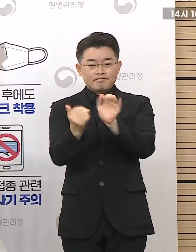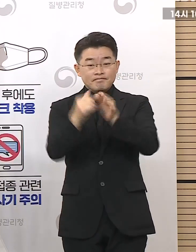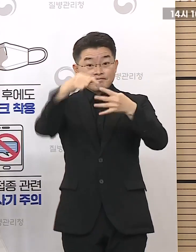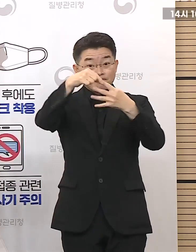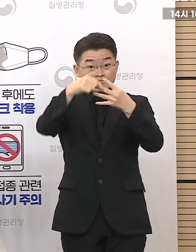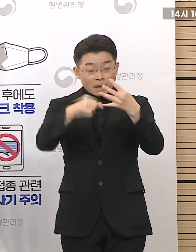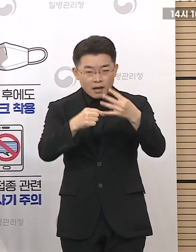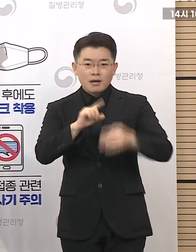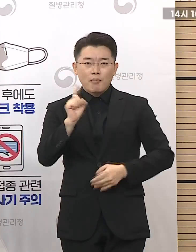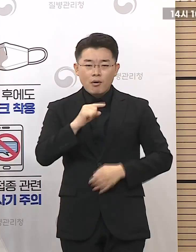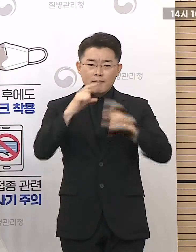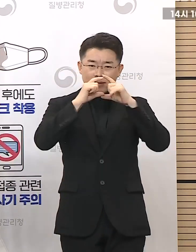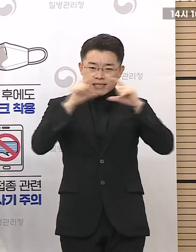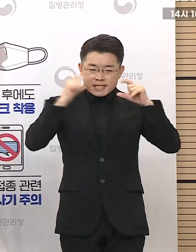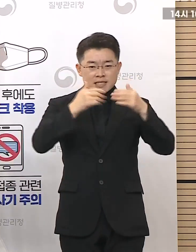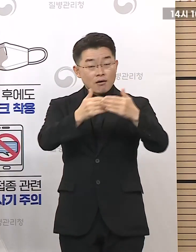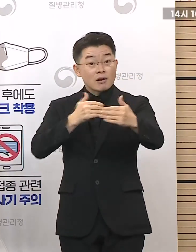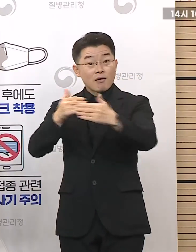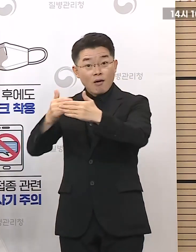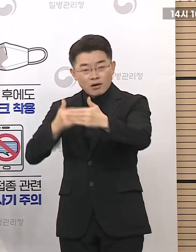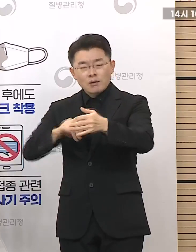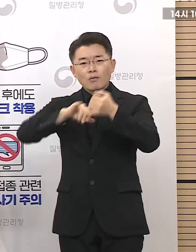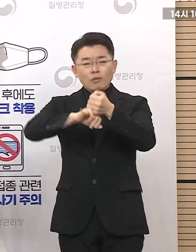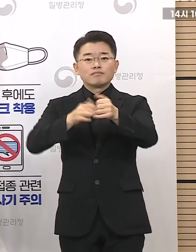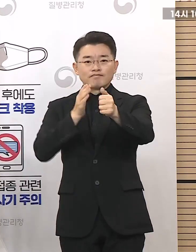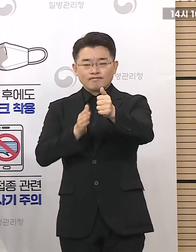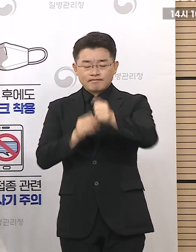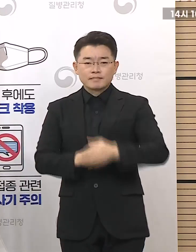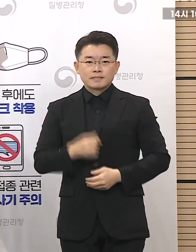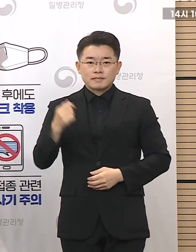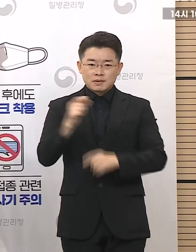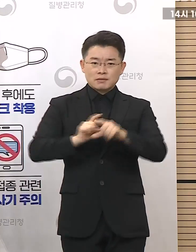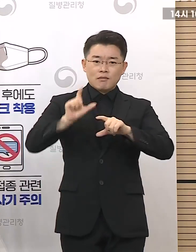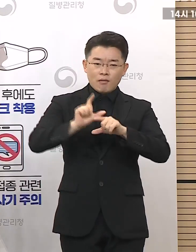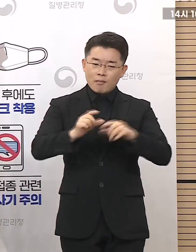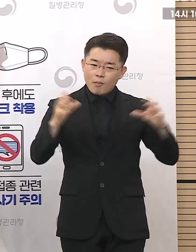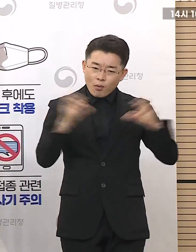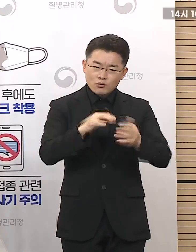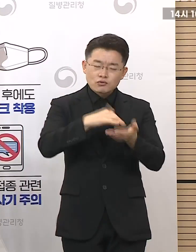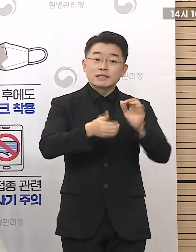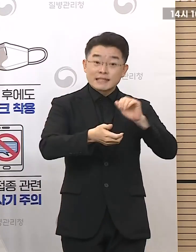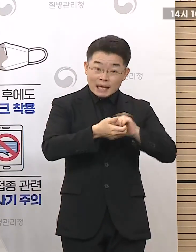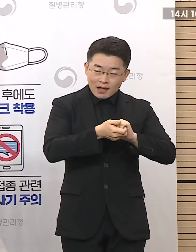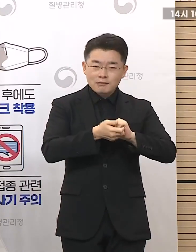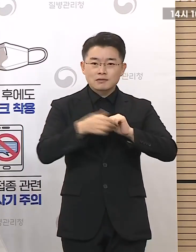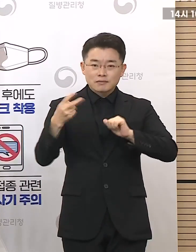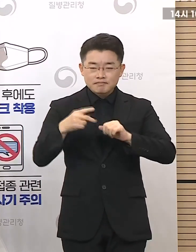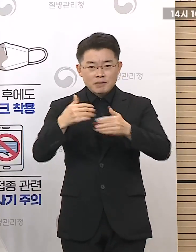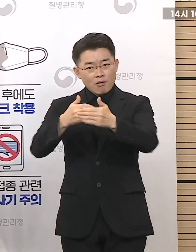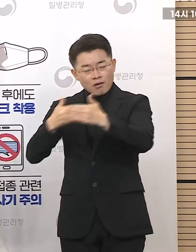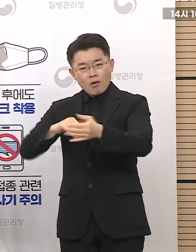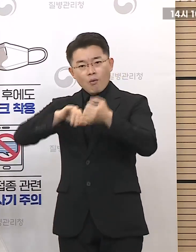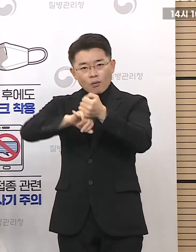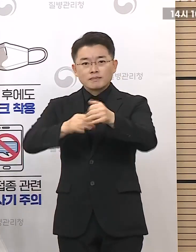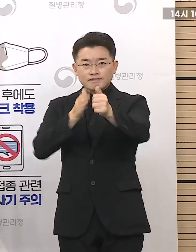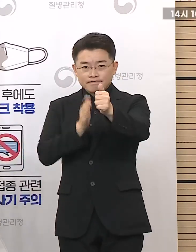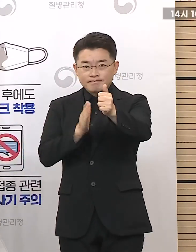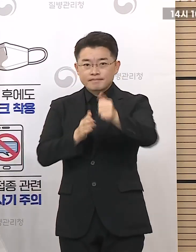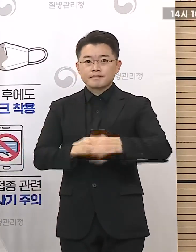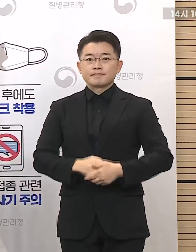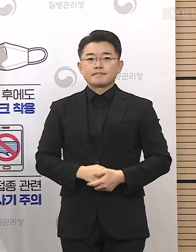방역수칙을 지키면서 거리두기와 사적 모임 제한 규정도 꼭 준수하여 주시기를 당부드립니다.